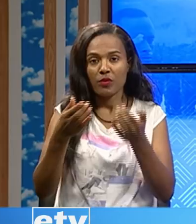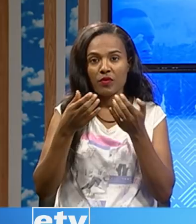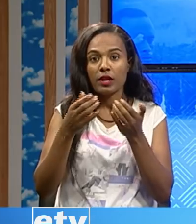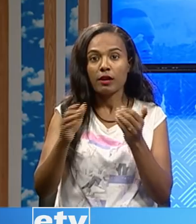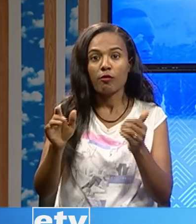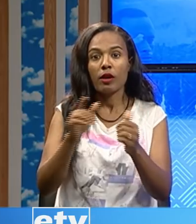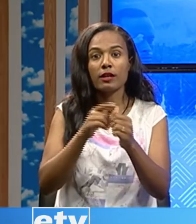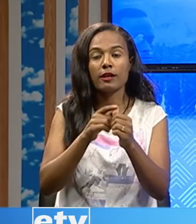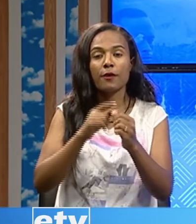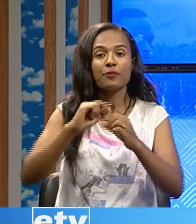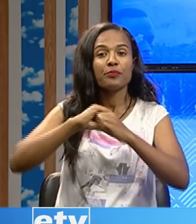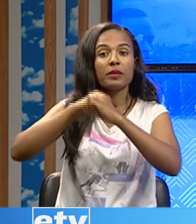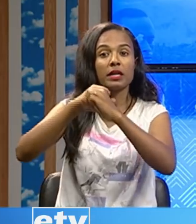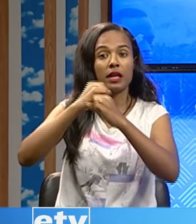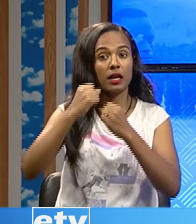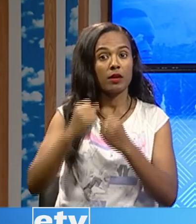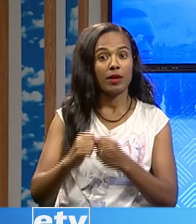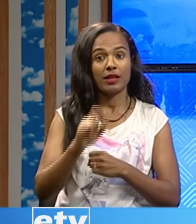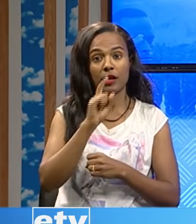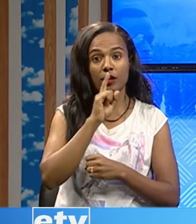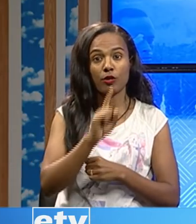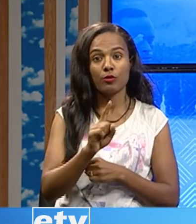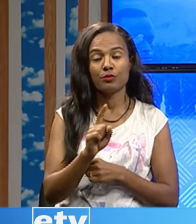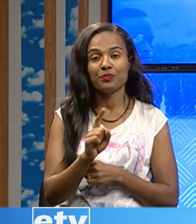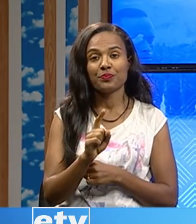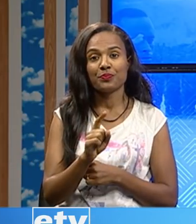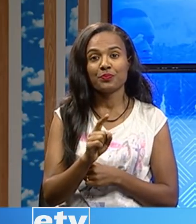አንደኛ መከላከያ ማጠናከር